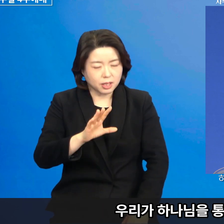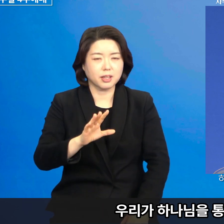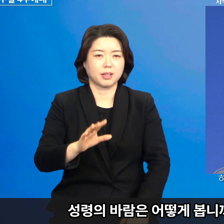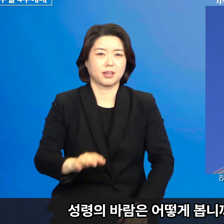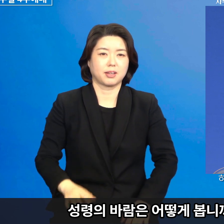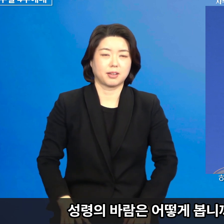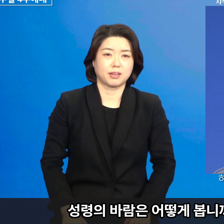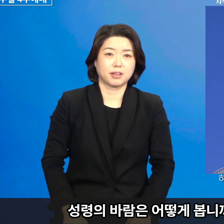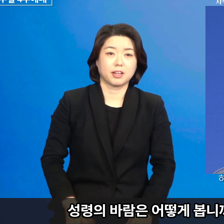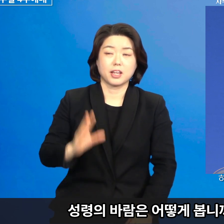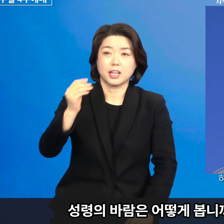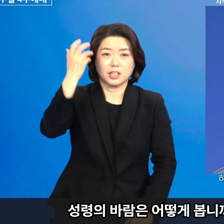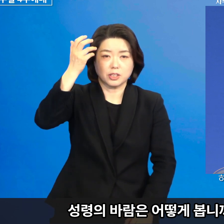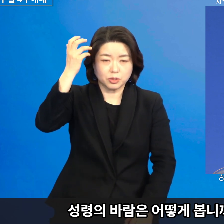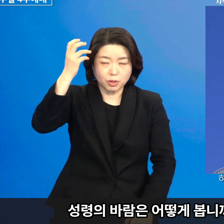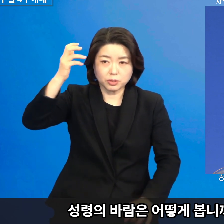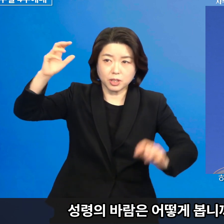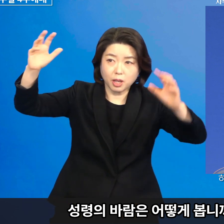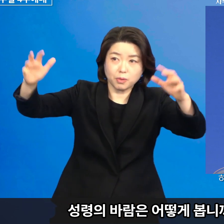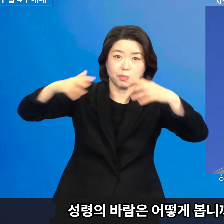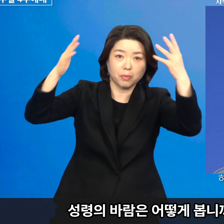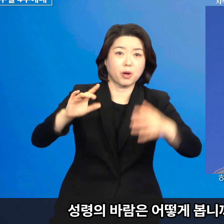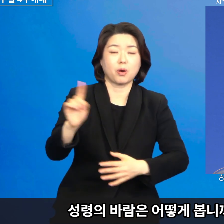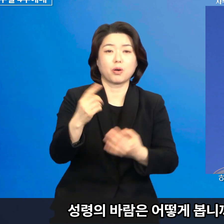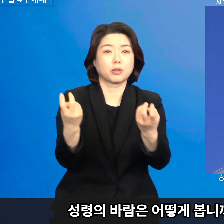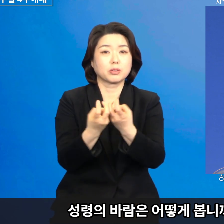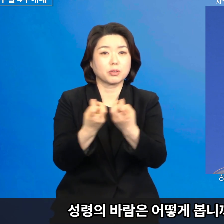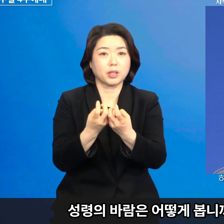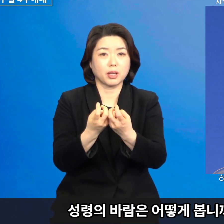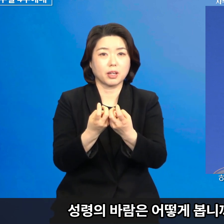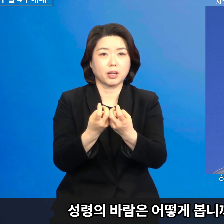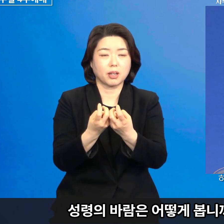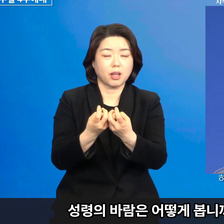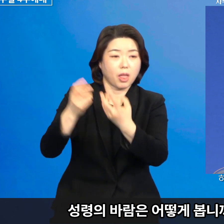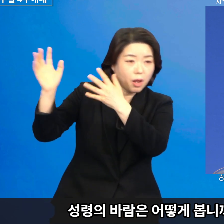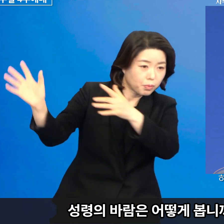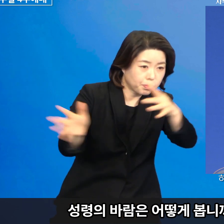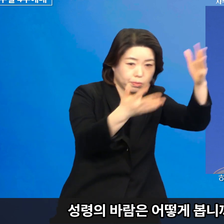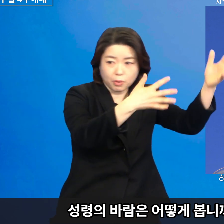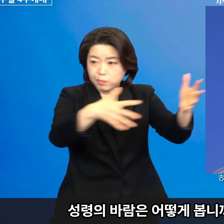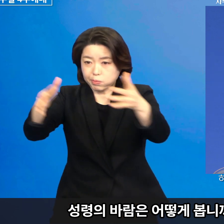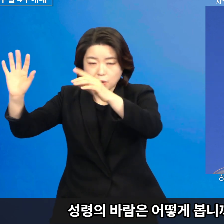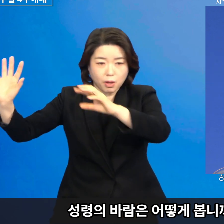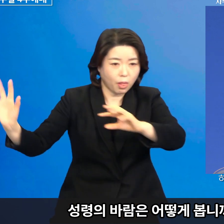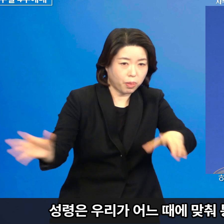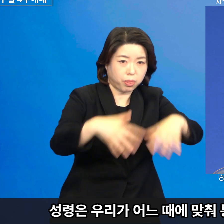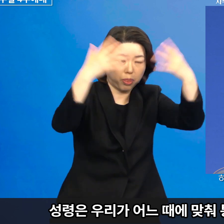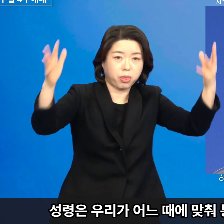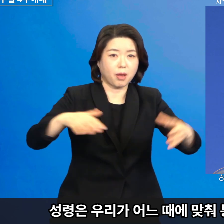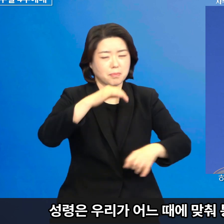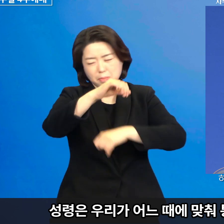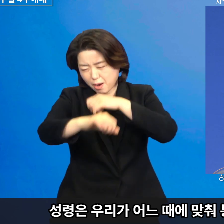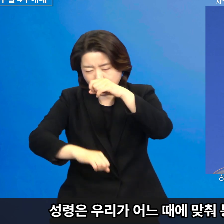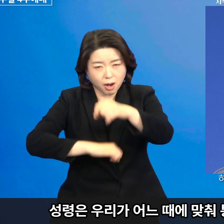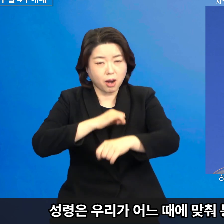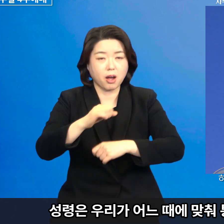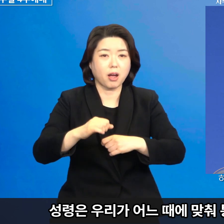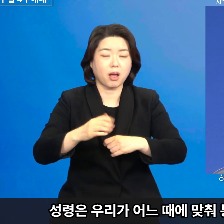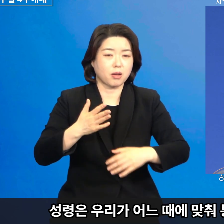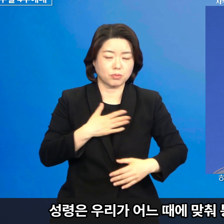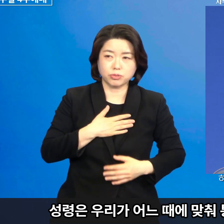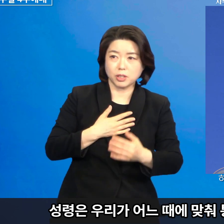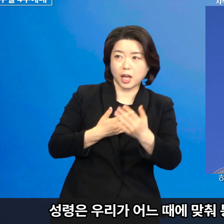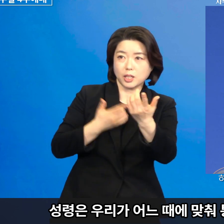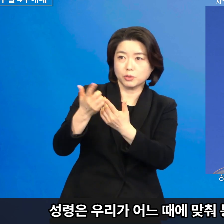없지요. 성령의 바람은 어떻게 붑니까? 불고 싶은 대로 붑니다. 성령은